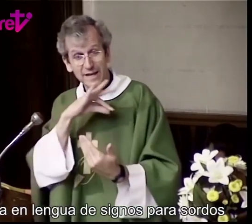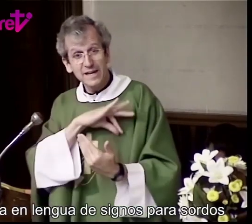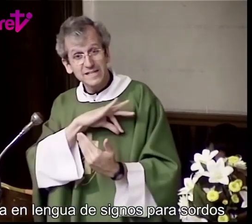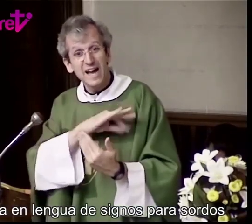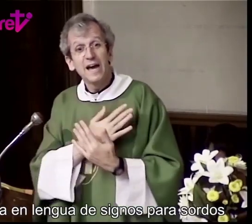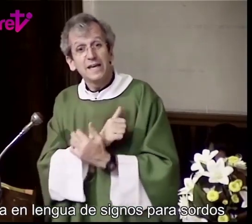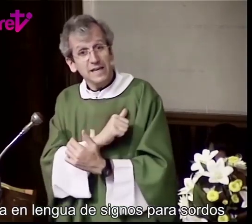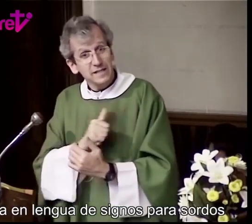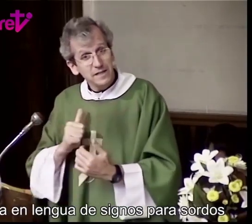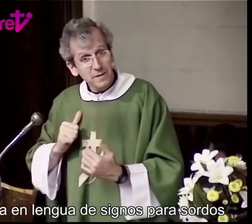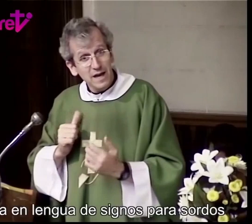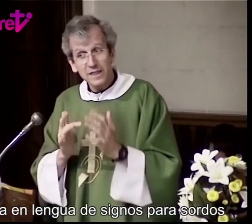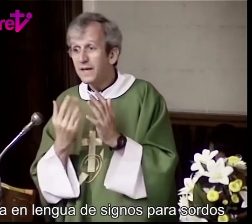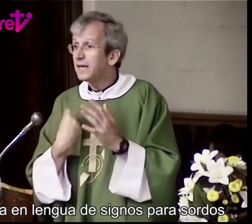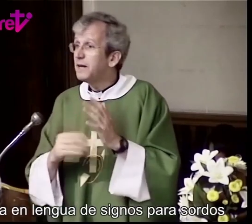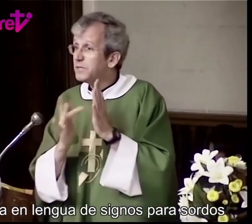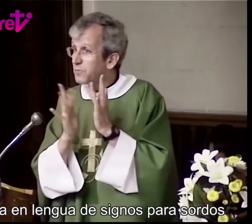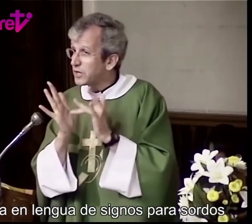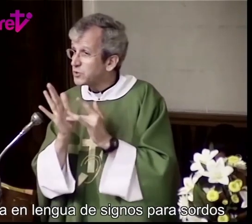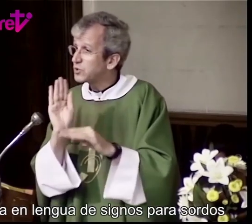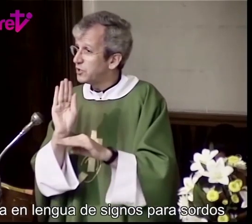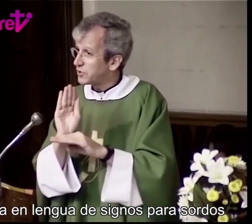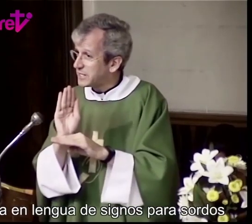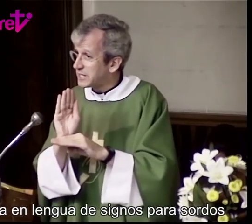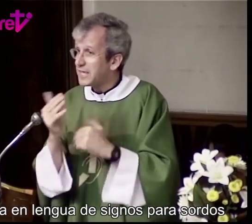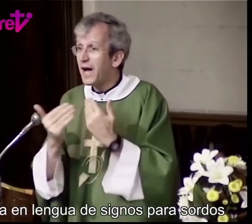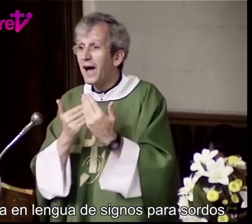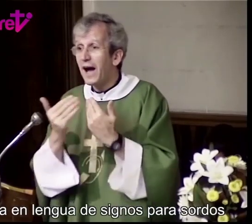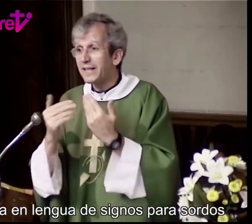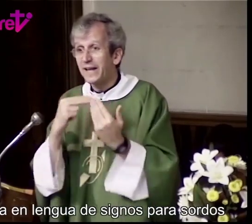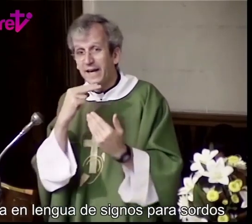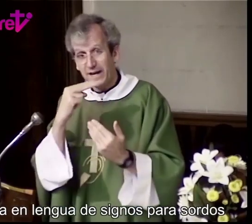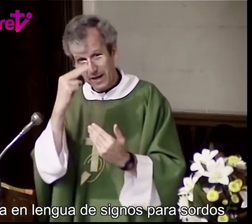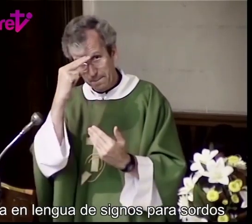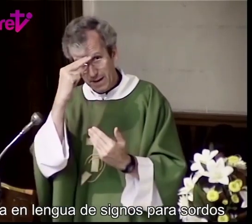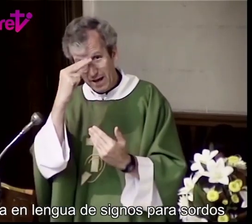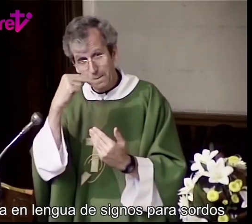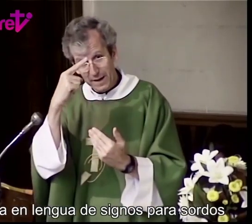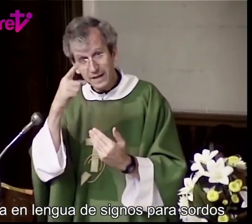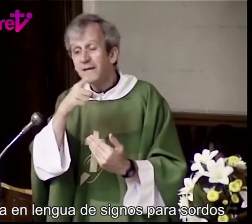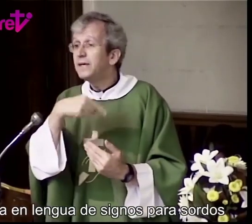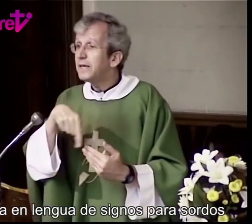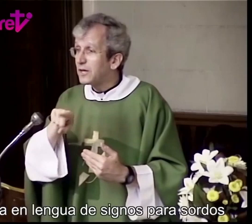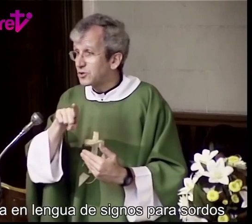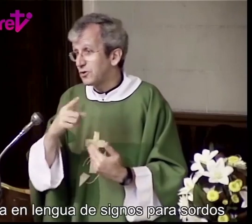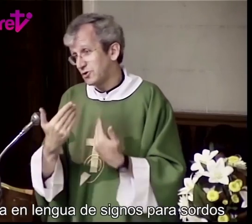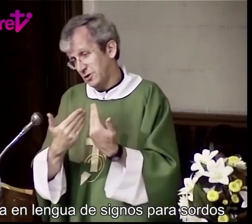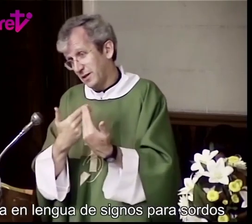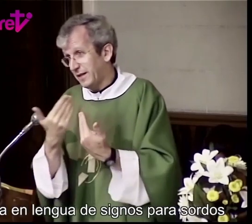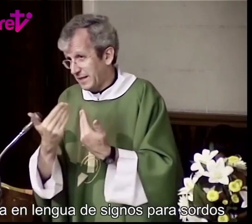esa intimidad que el mismo Jesús nos enseña a tratar al Padre y que nosotros tratamos